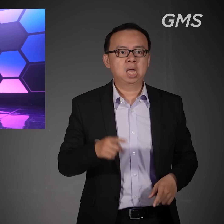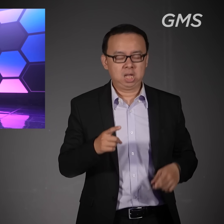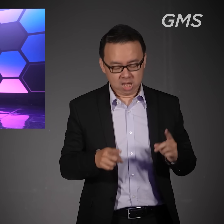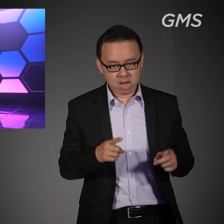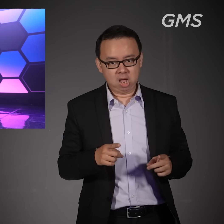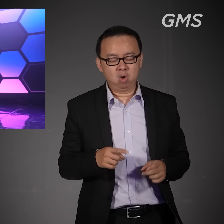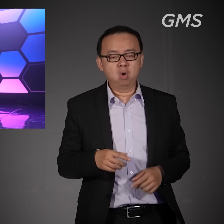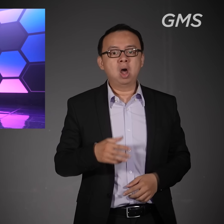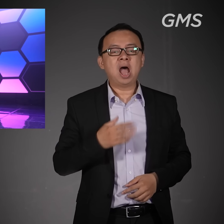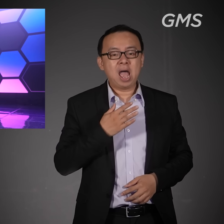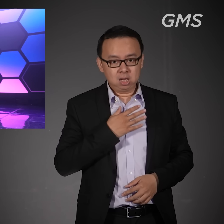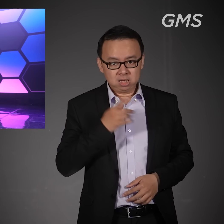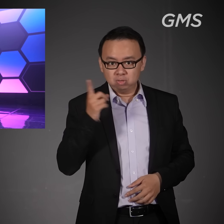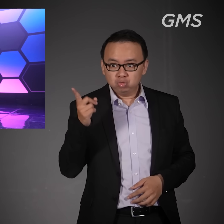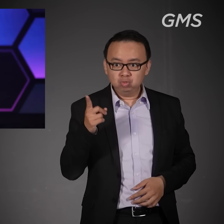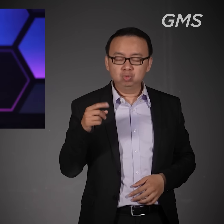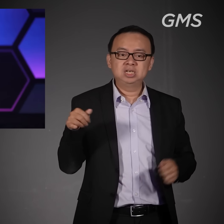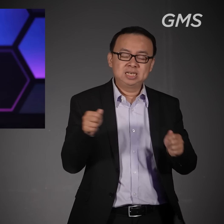adalah mayoritas.